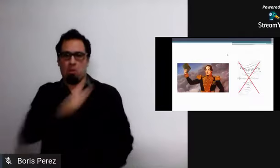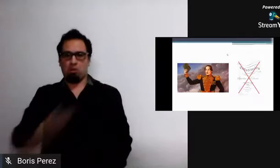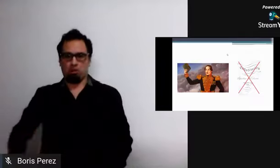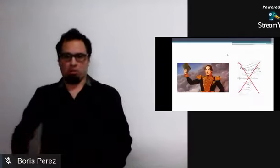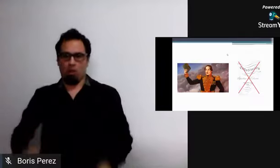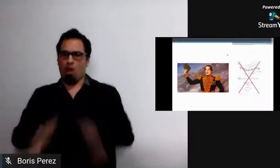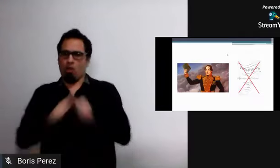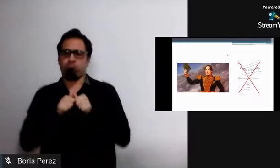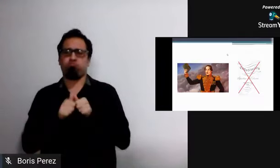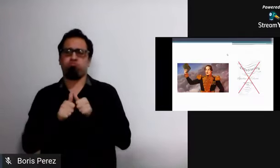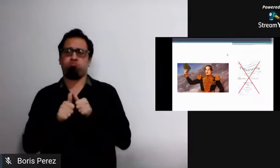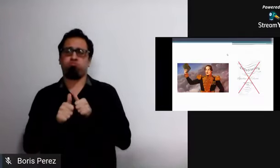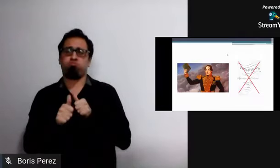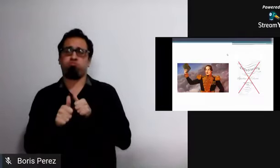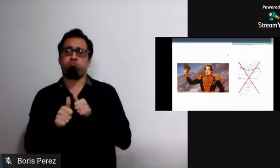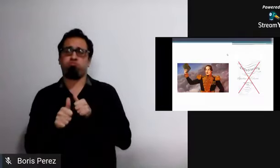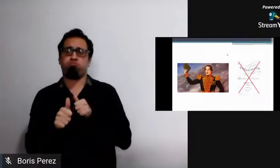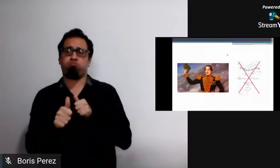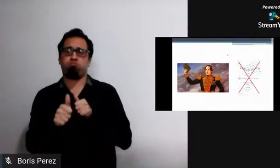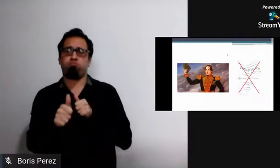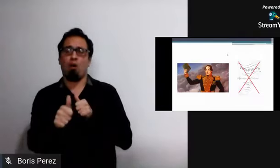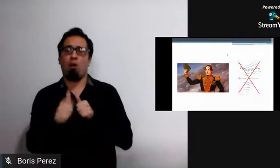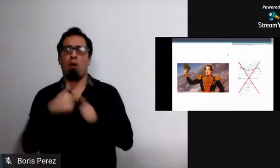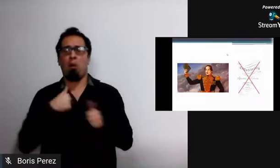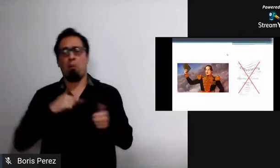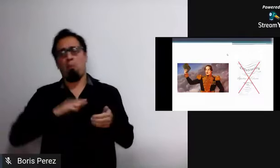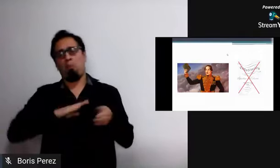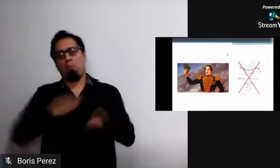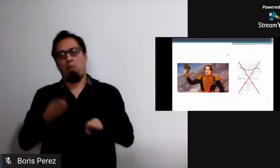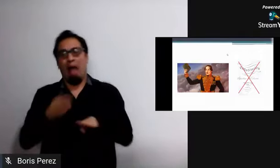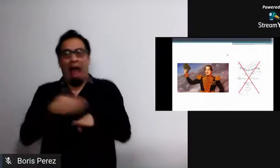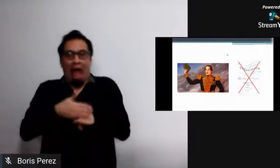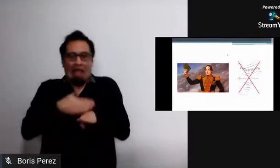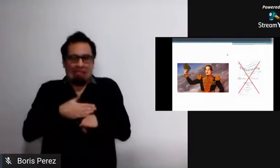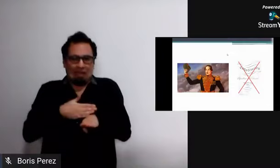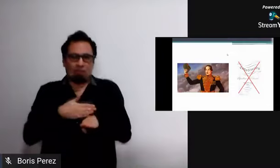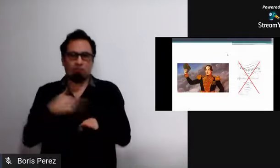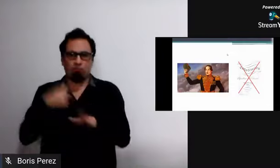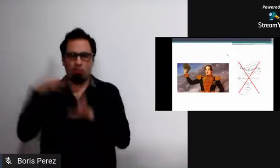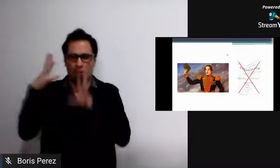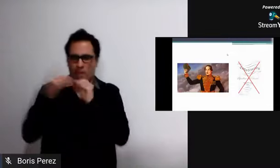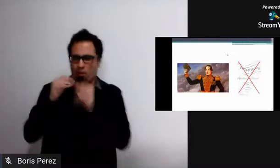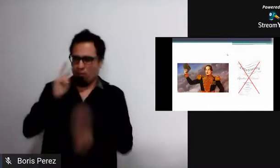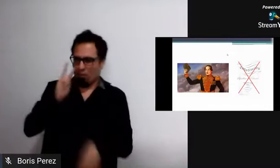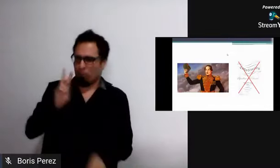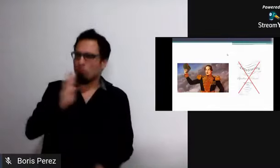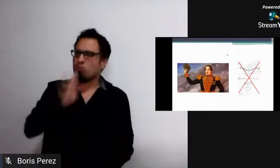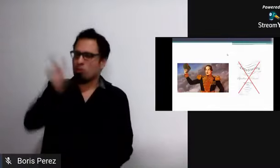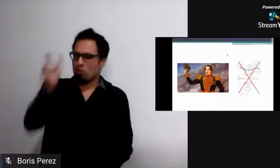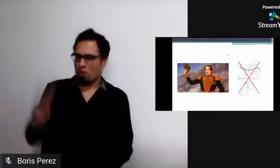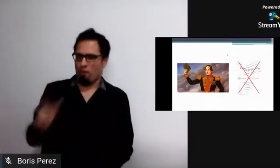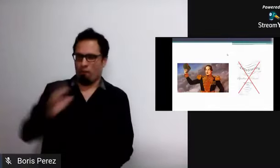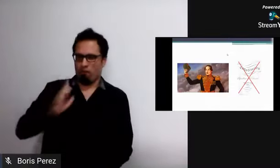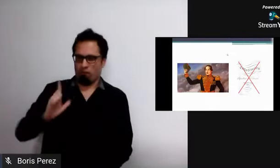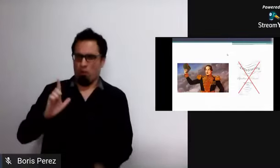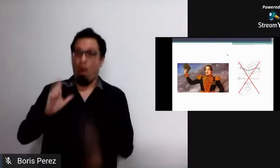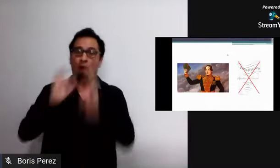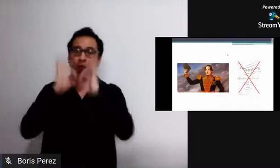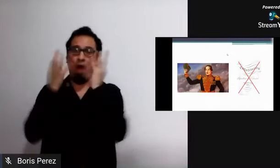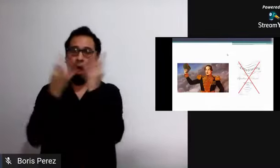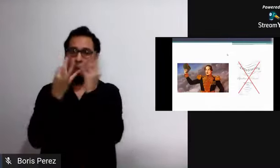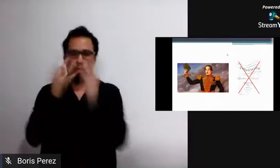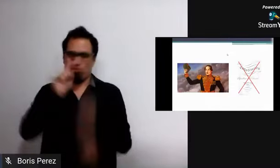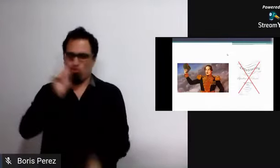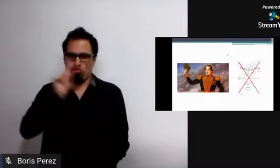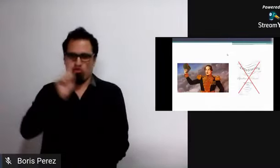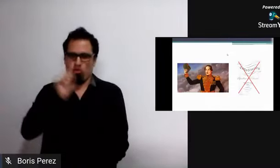de Bolivia hablaba de una presidencia que no era electa democráticamente,